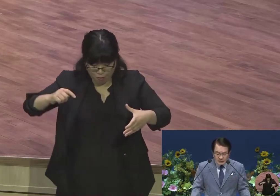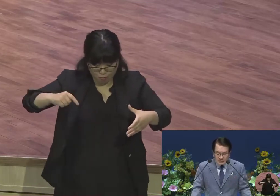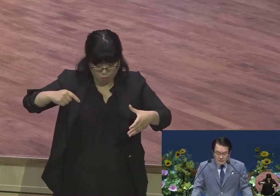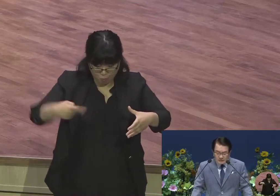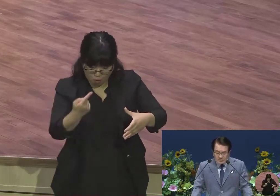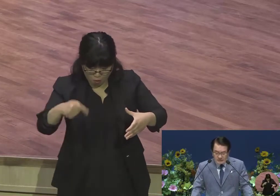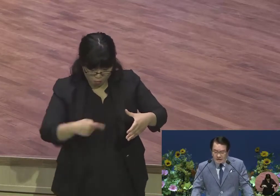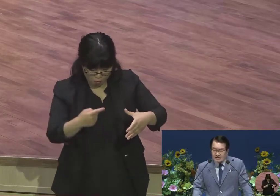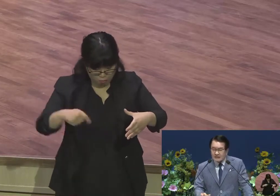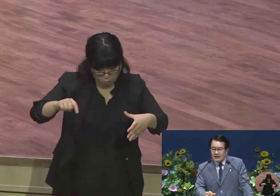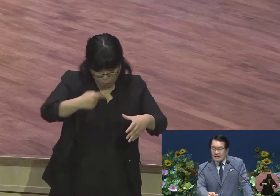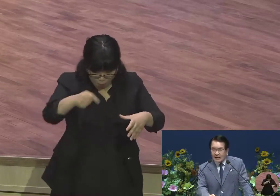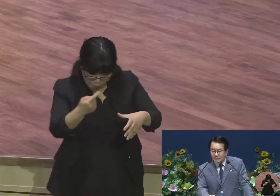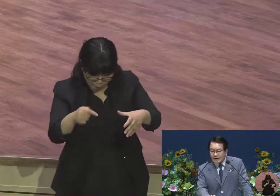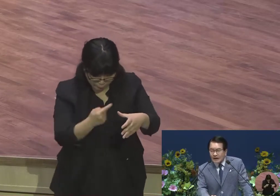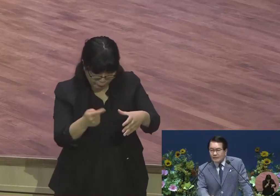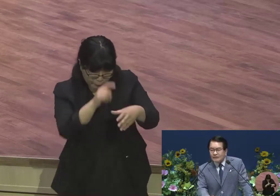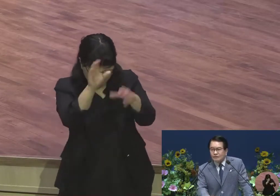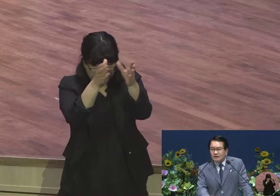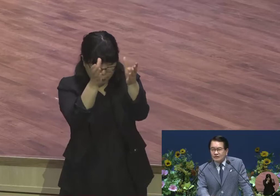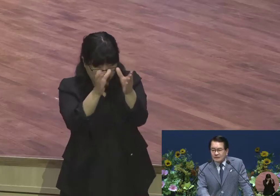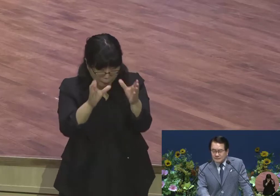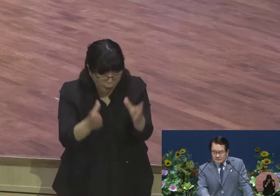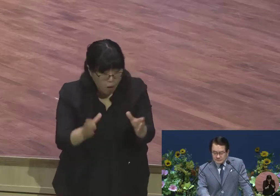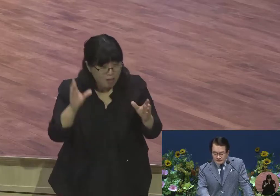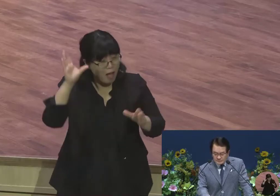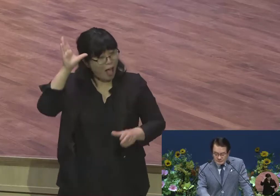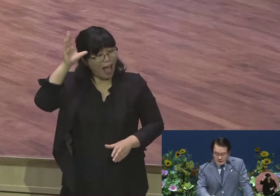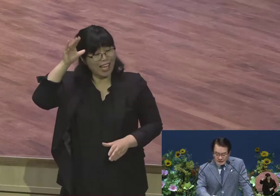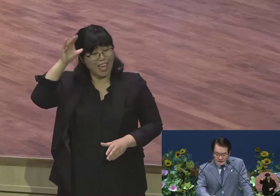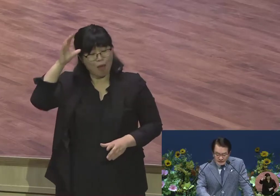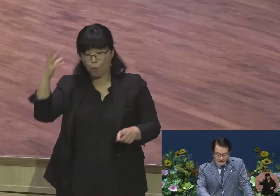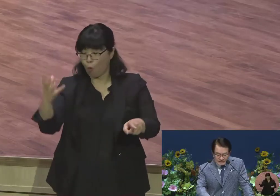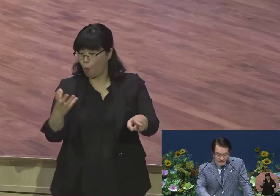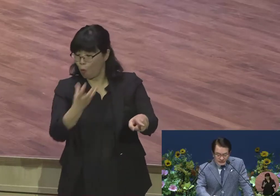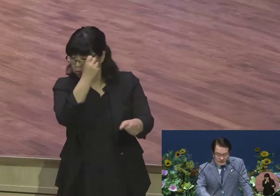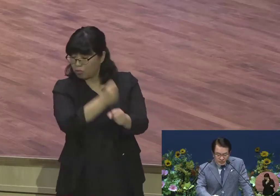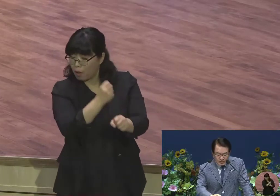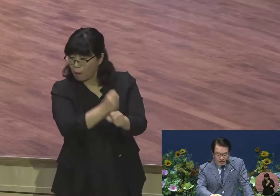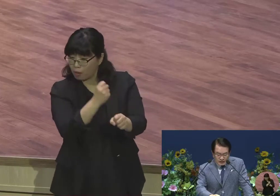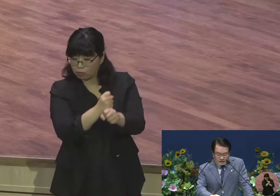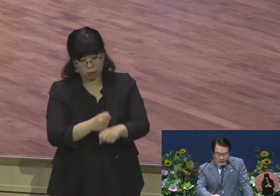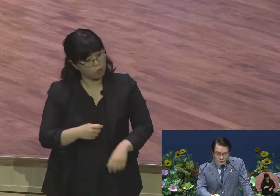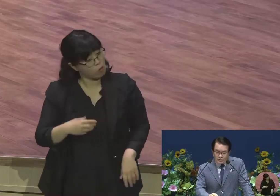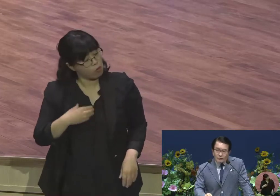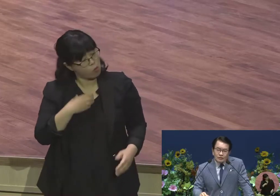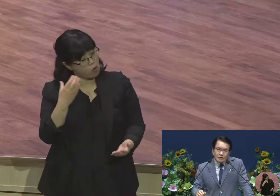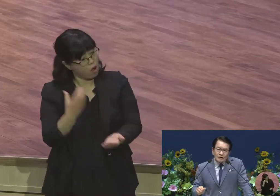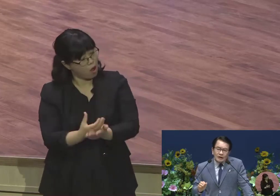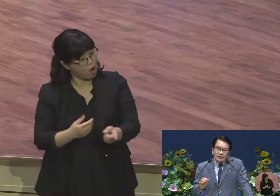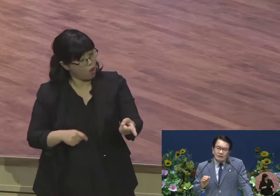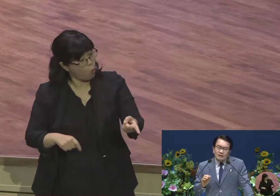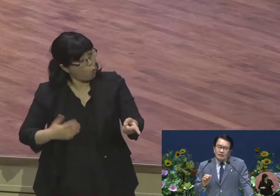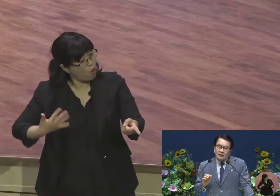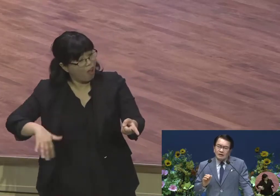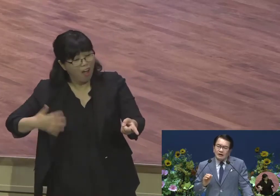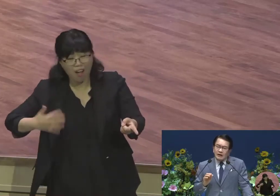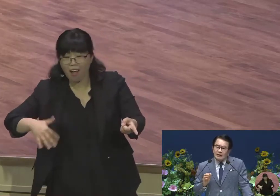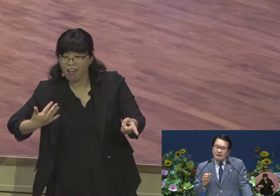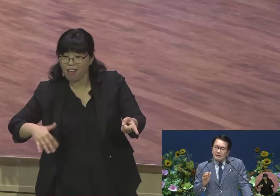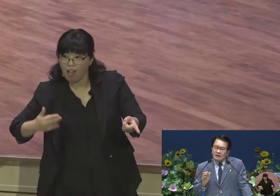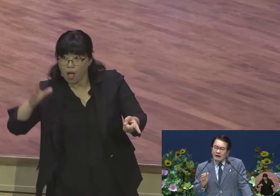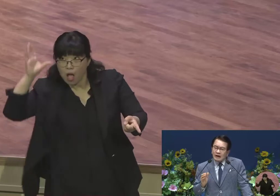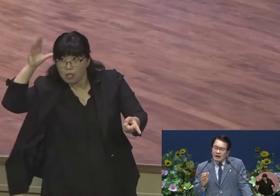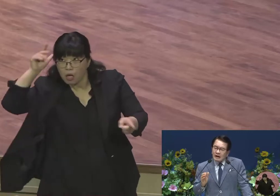참 신기해서 감탄하면서 물었어요 조각가에게 당신은 어떻게 그렇게